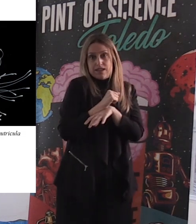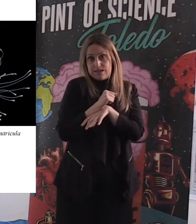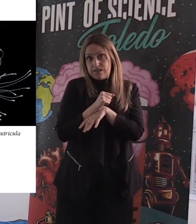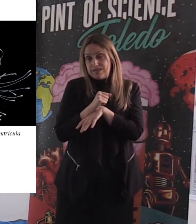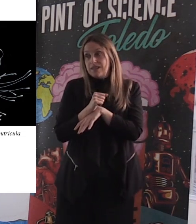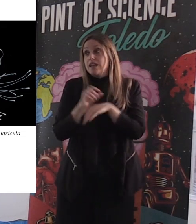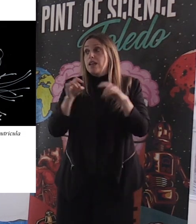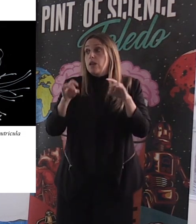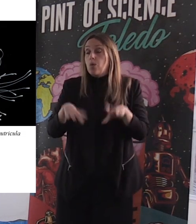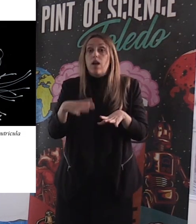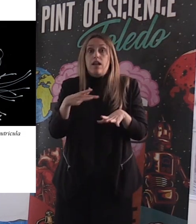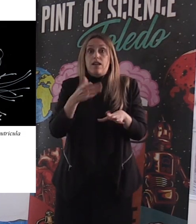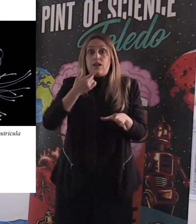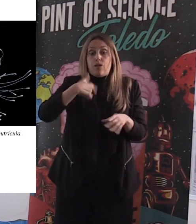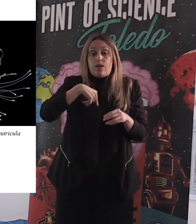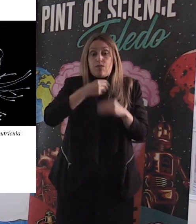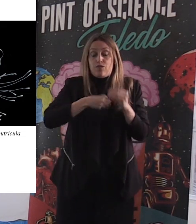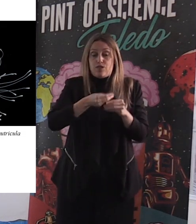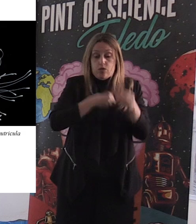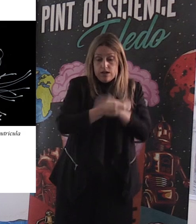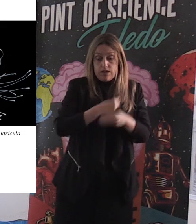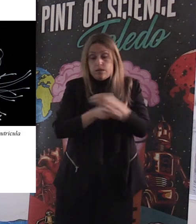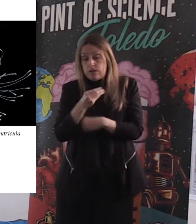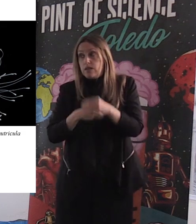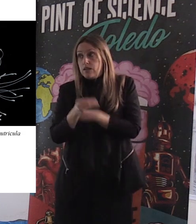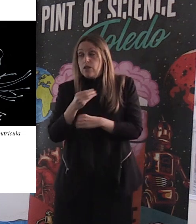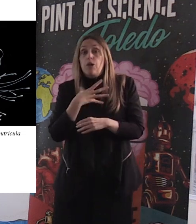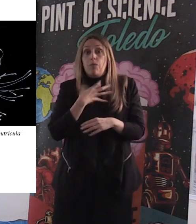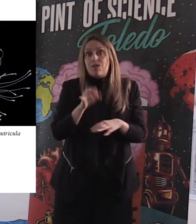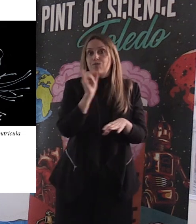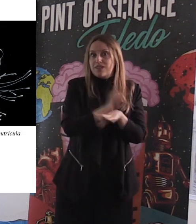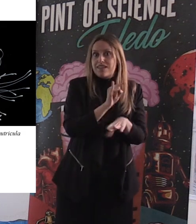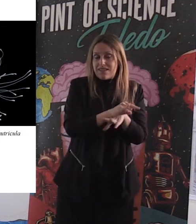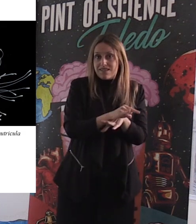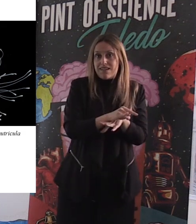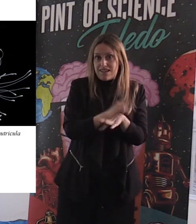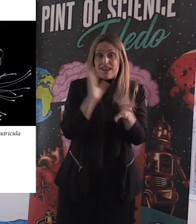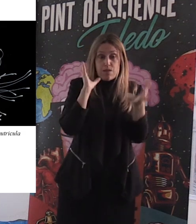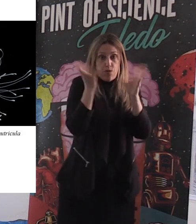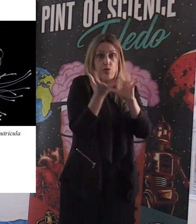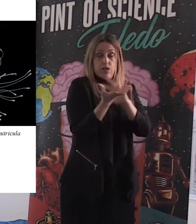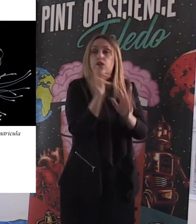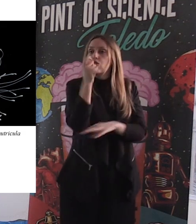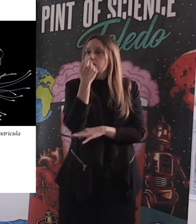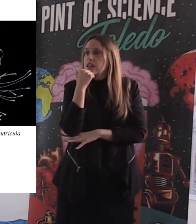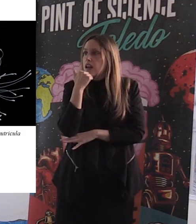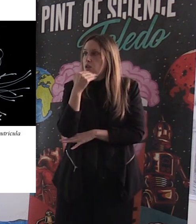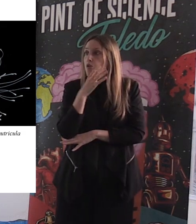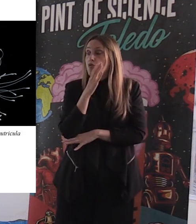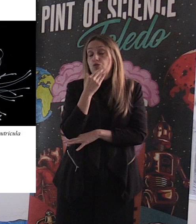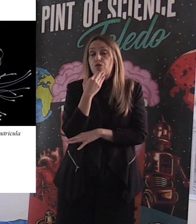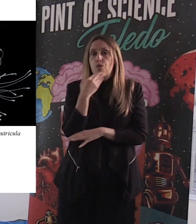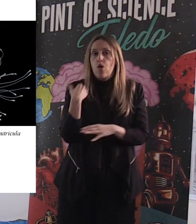hemos hecho con la reproducción sexual. Podemos engañar la evolución y lograr algo como una